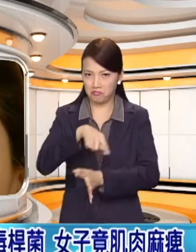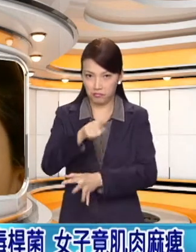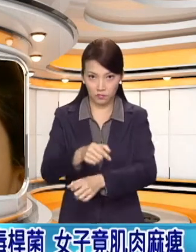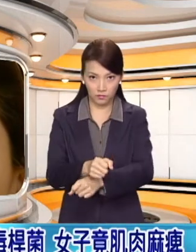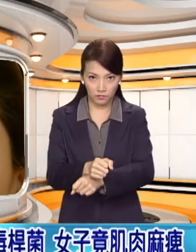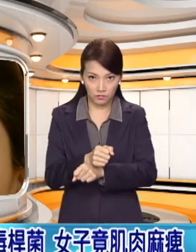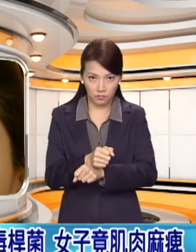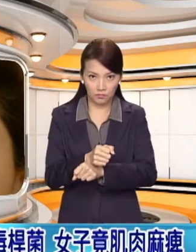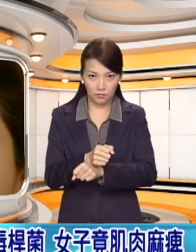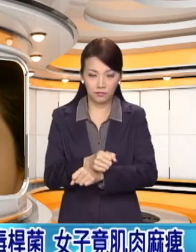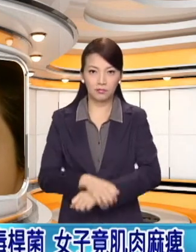良反应。